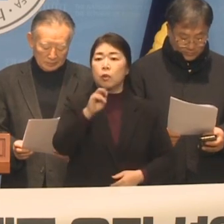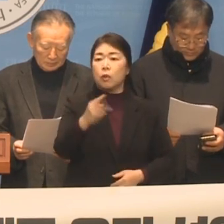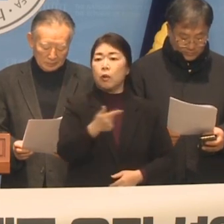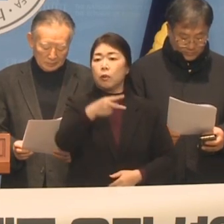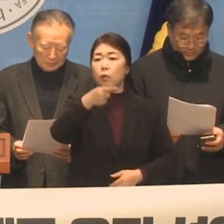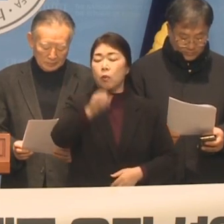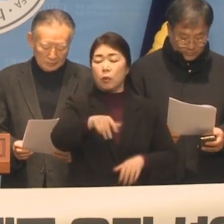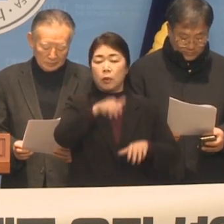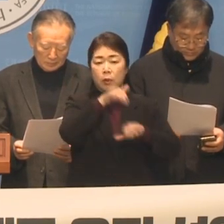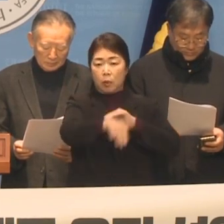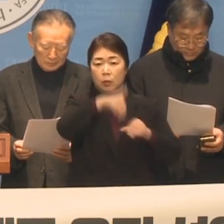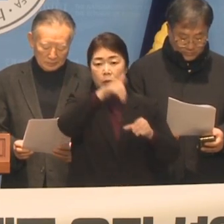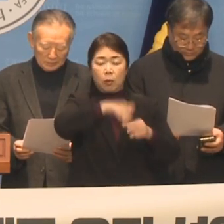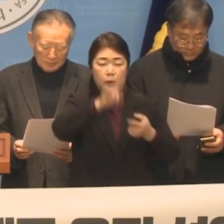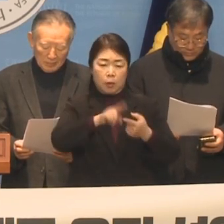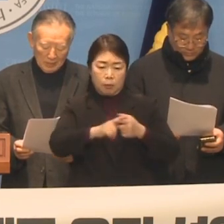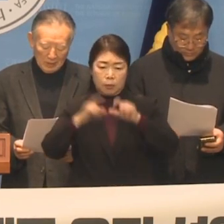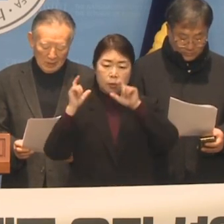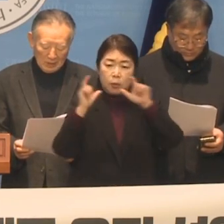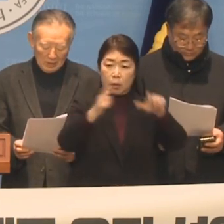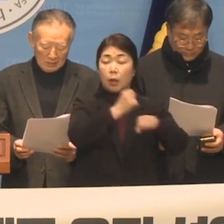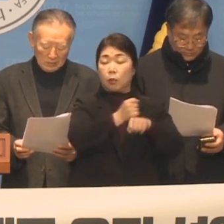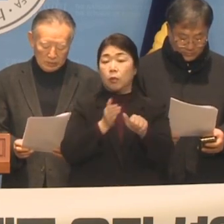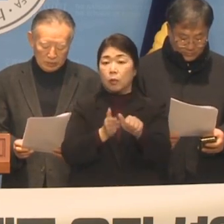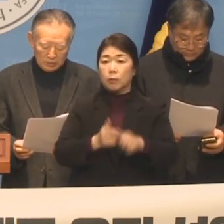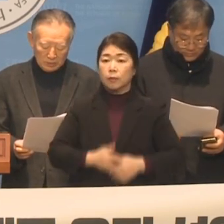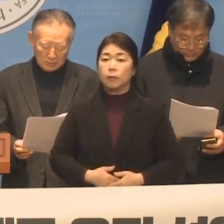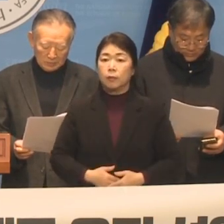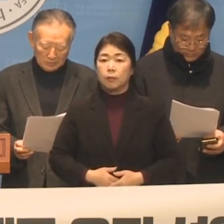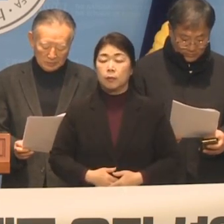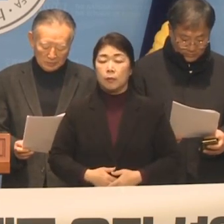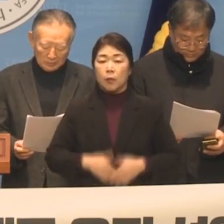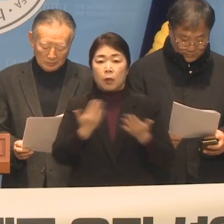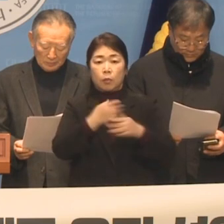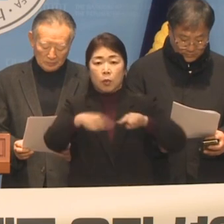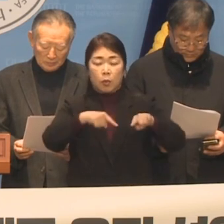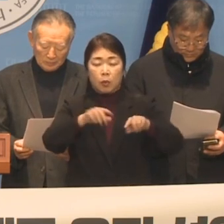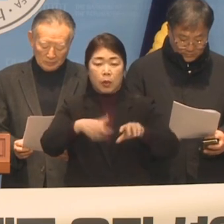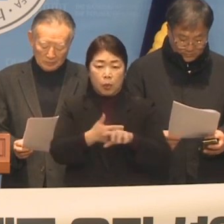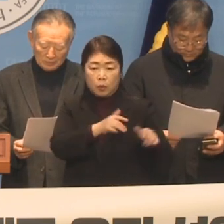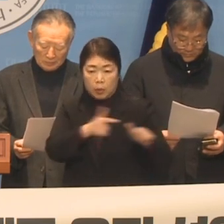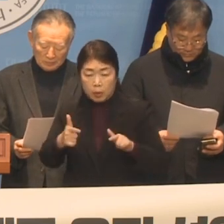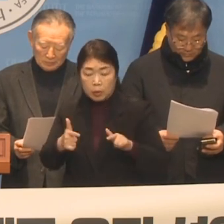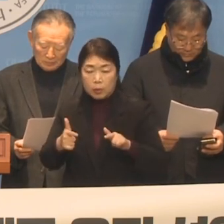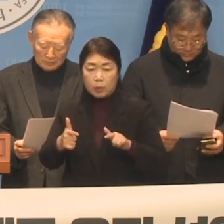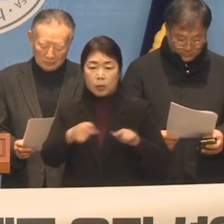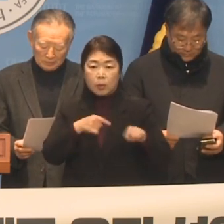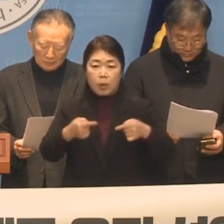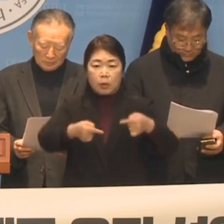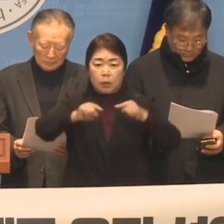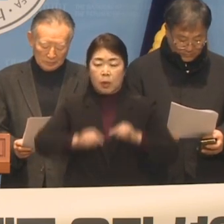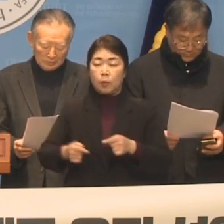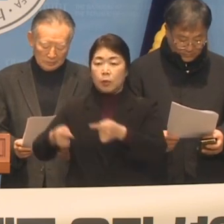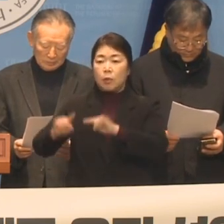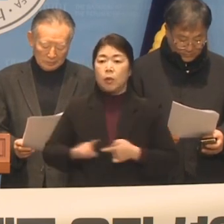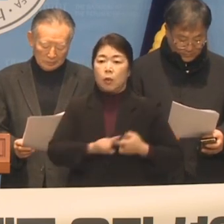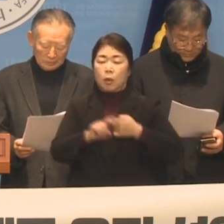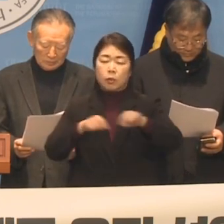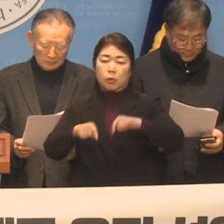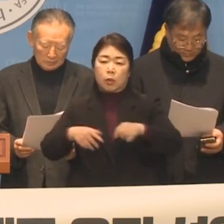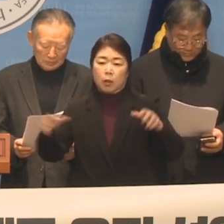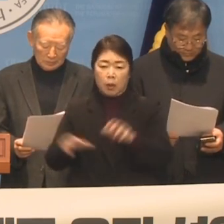연동형 선거제 유지를 선언하고 진보개혁 정당들의 연합정치 참여를 공개 제한할